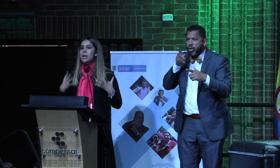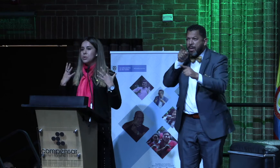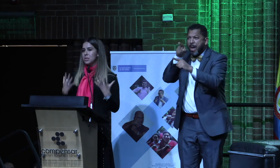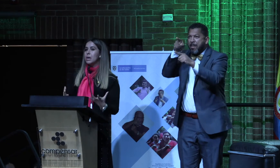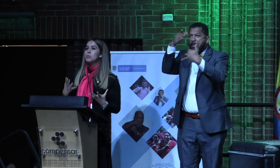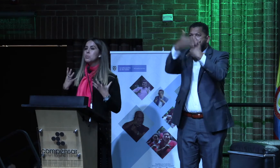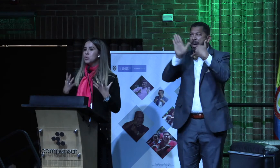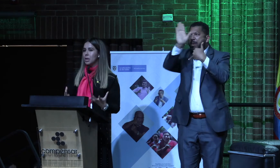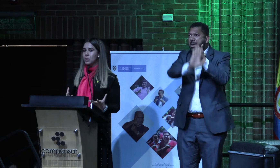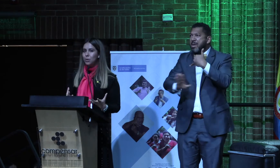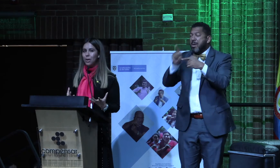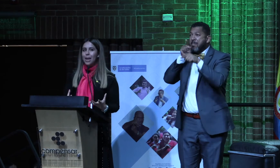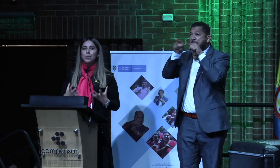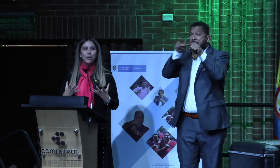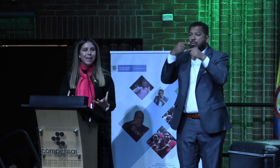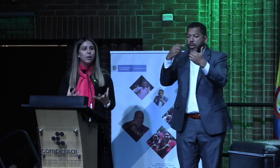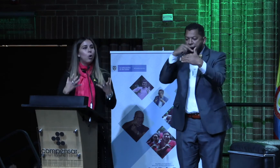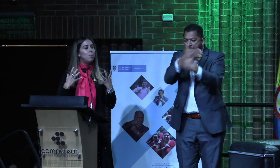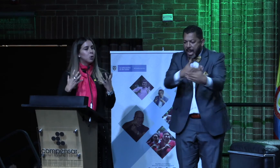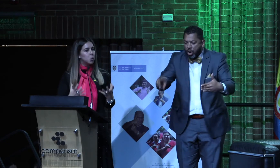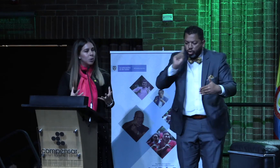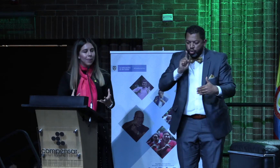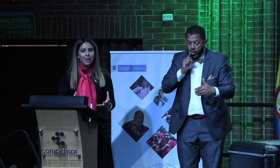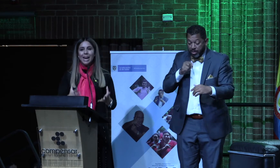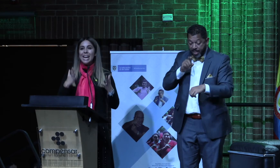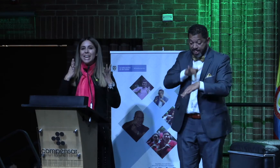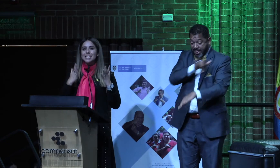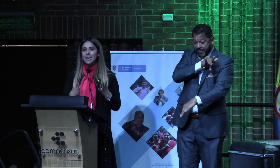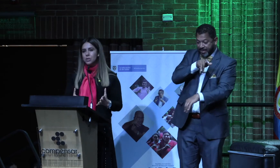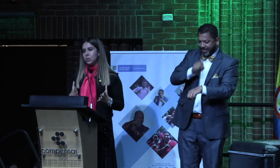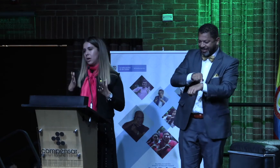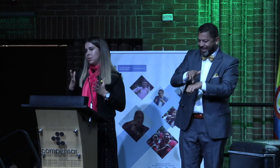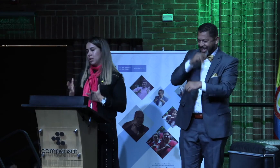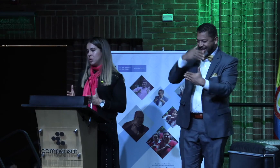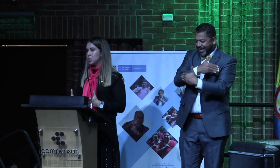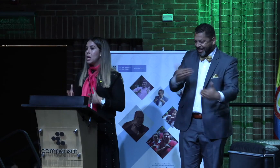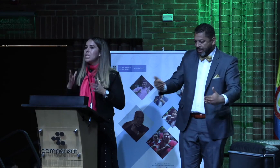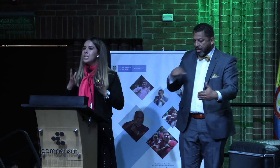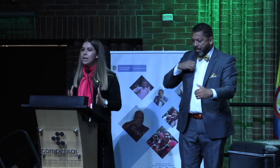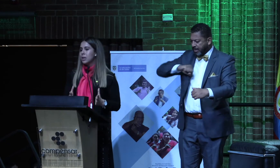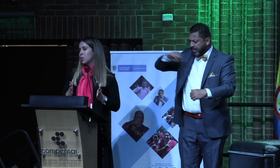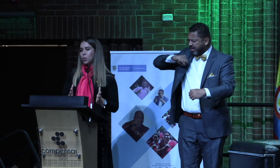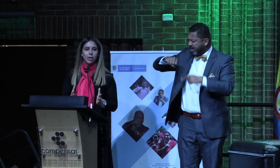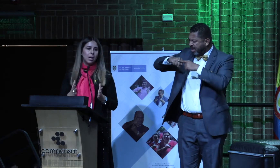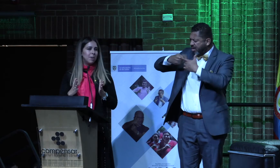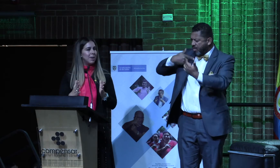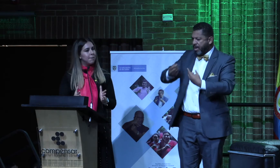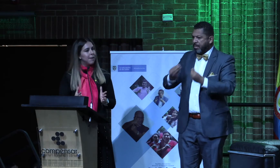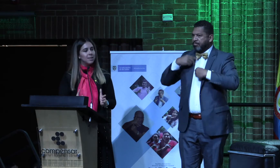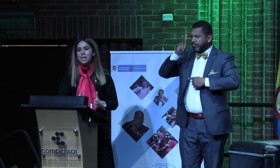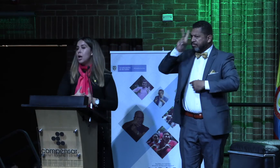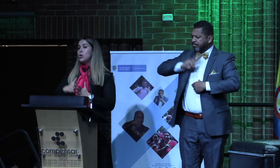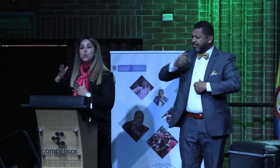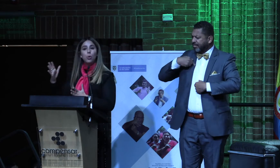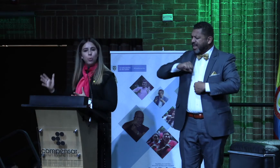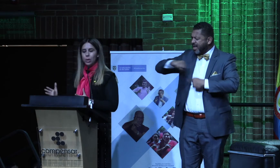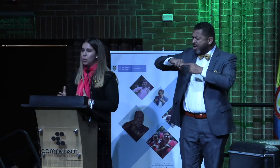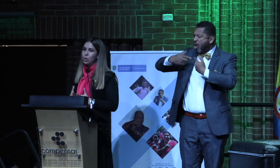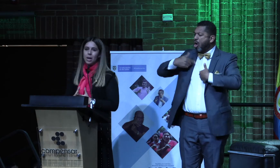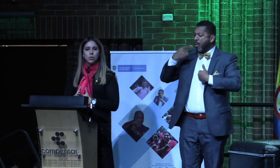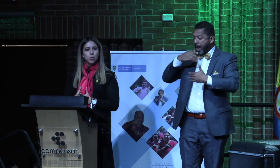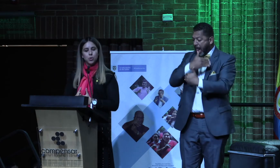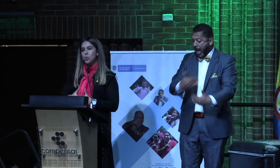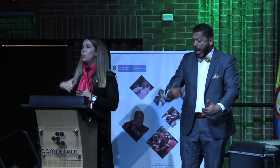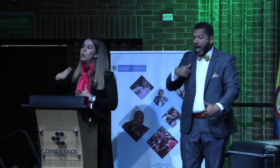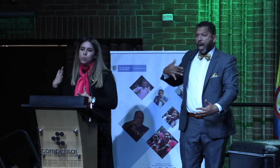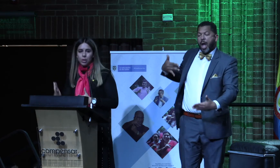sordos y los estamos buscando en una edad oportuna. El acceso a los derechos tiene que ocurrir en la primera infancia, no puede